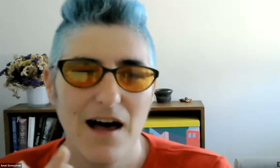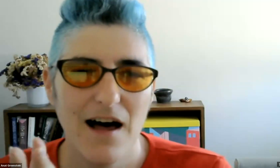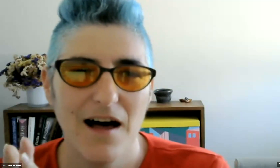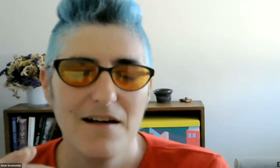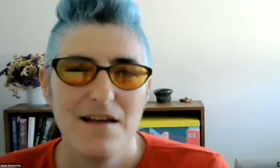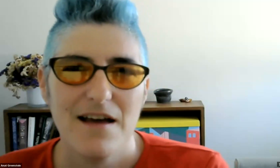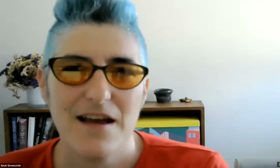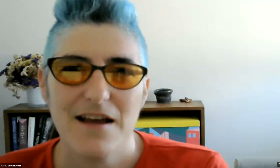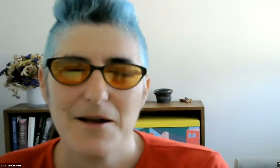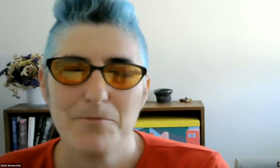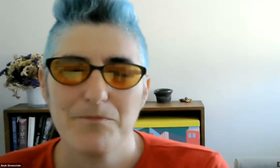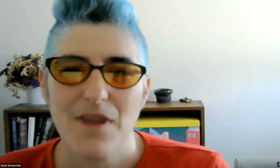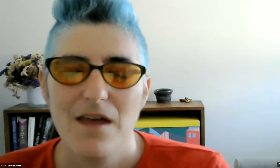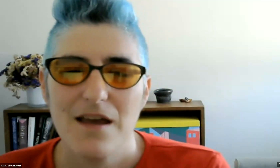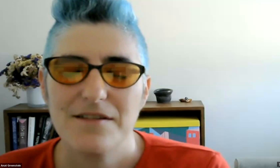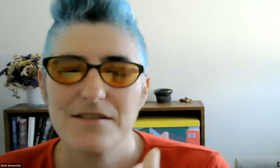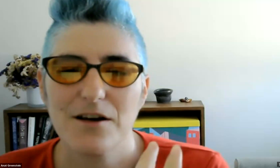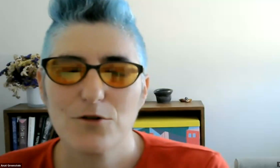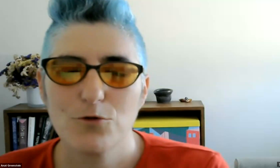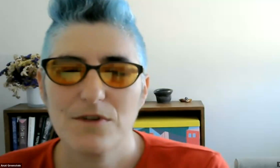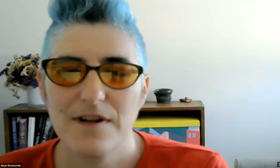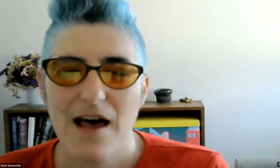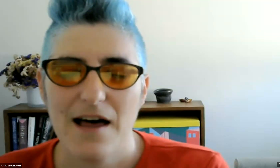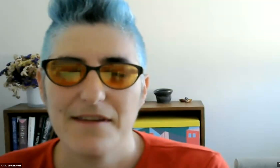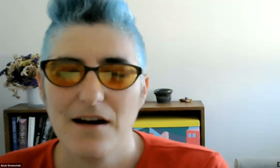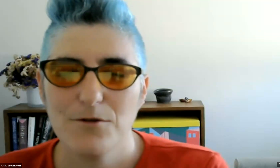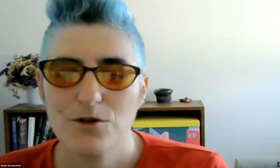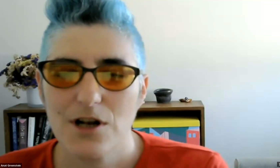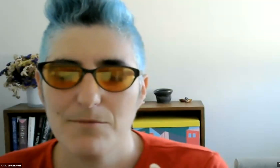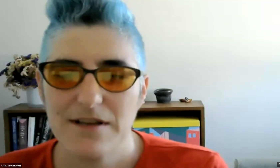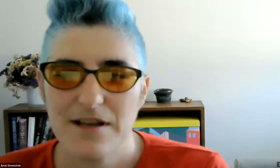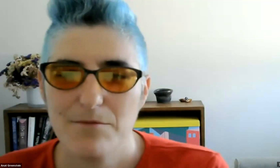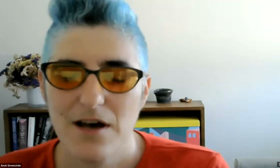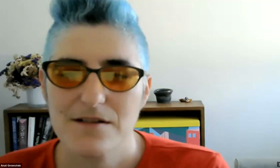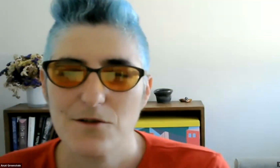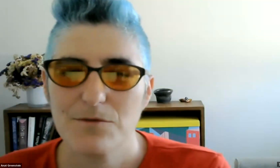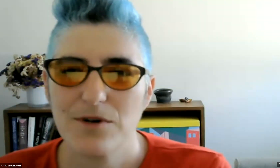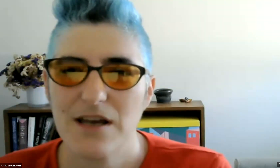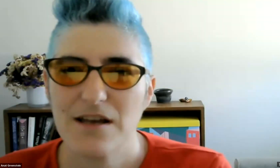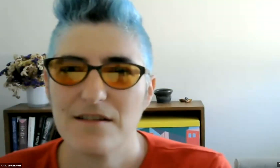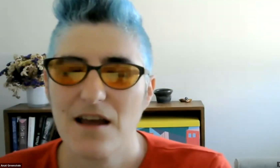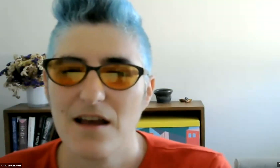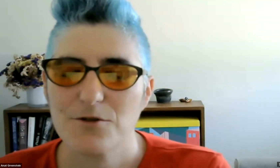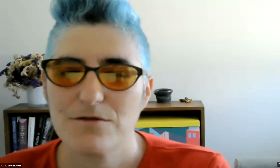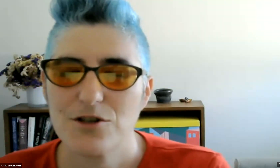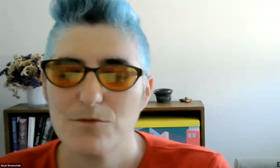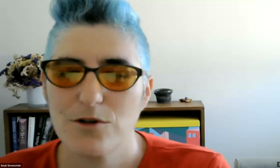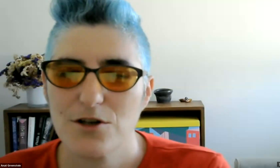ההתנגדות לדקענות של המדינה בארצות הברית אני חושבת שמאוד